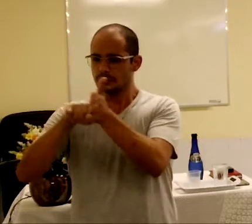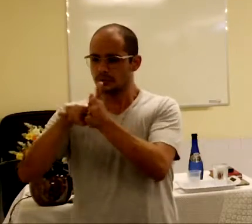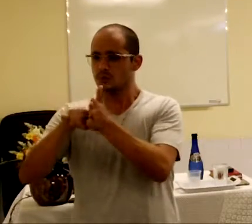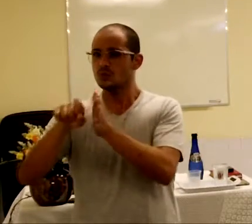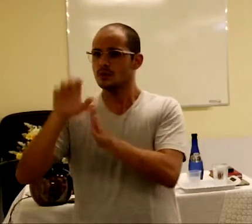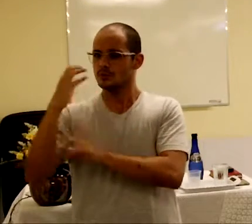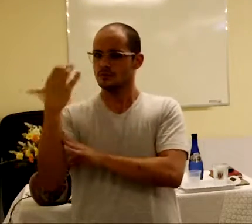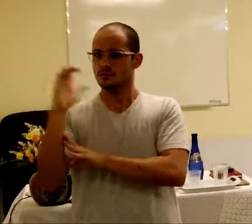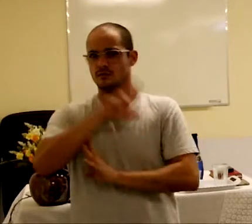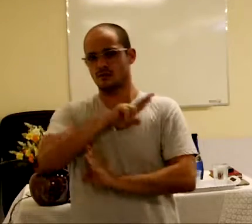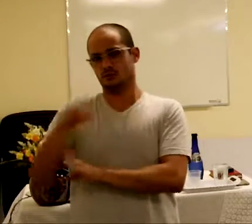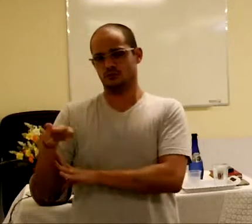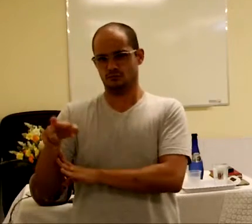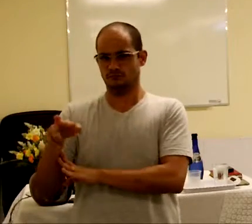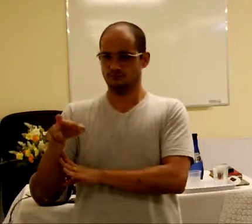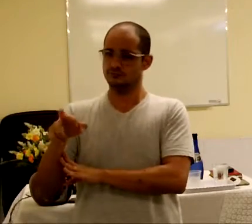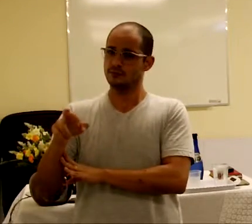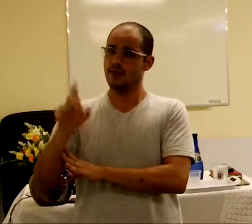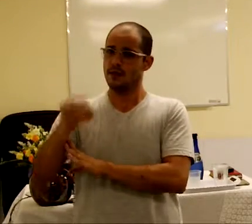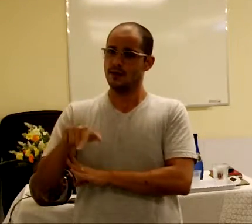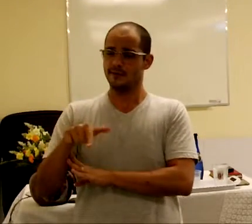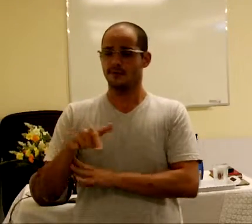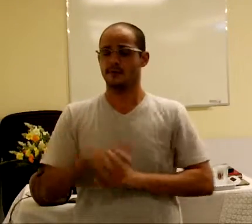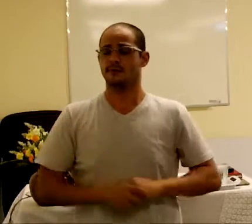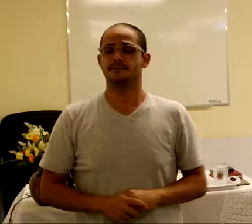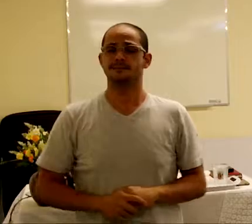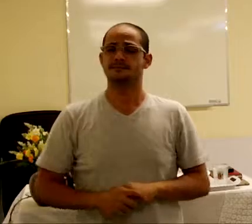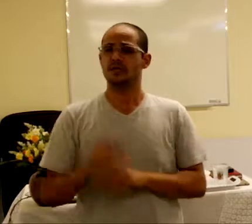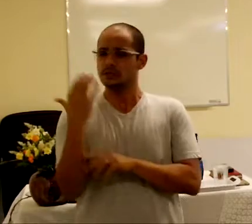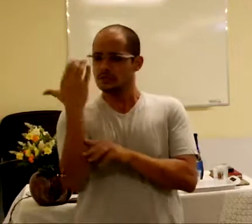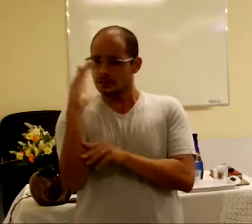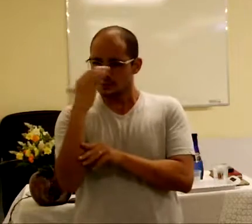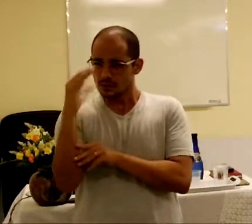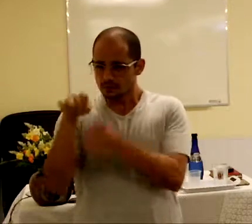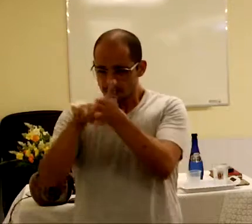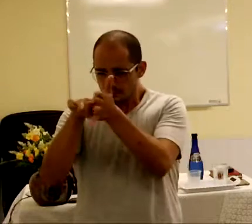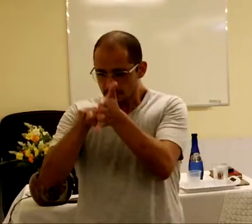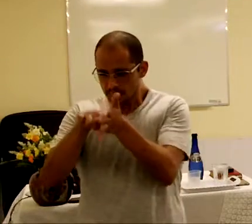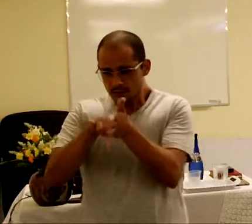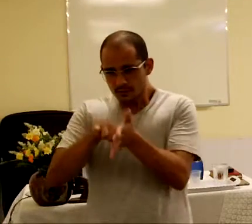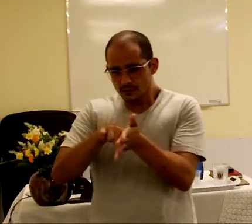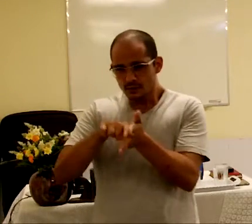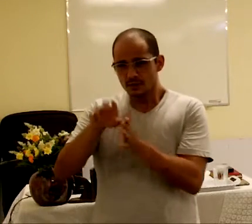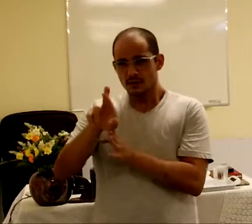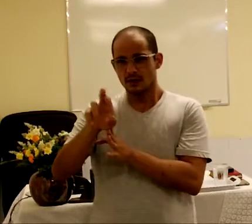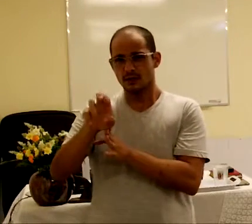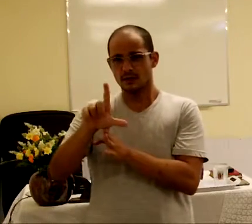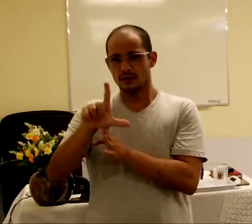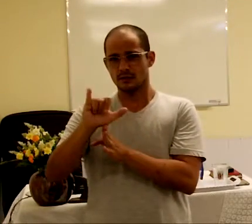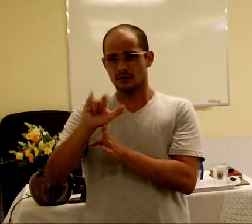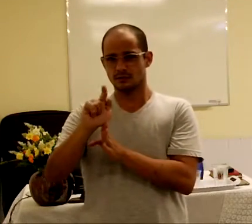religião, que é justamente uma ciência que estuda a religião de um ponto de vista